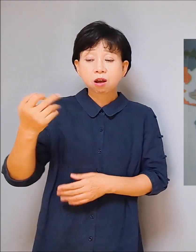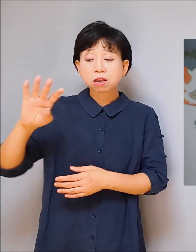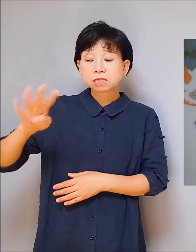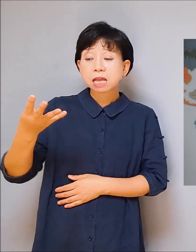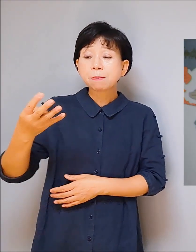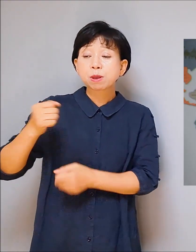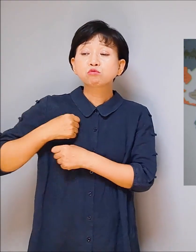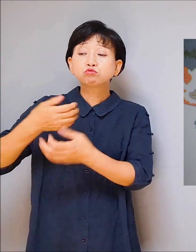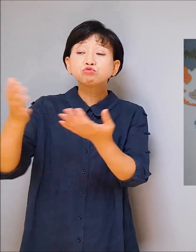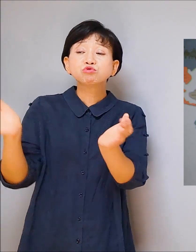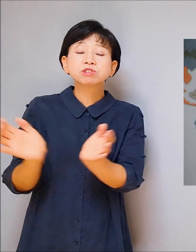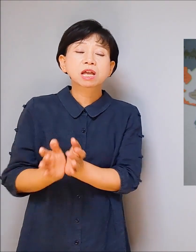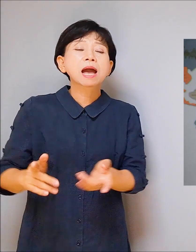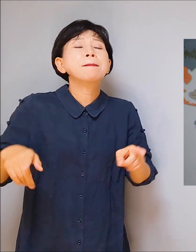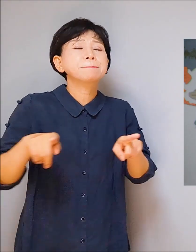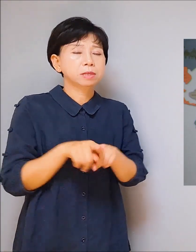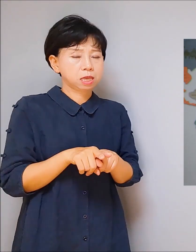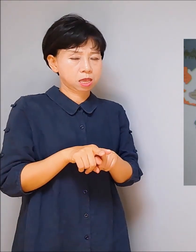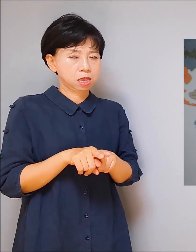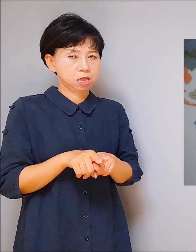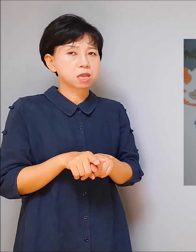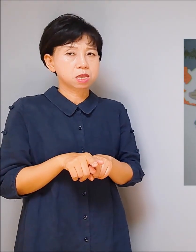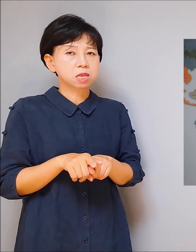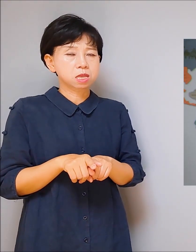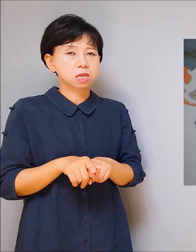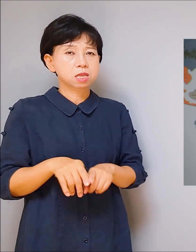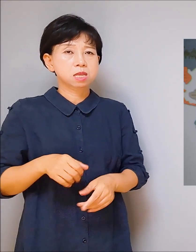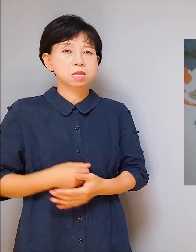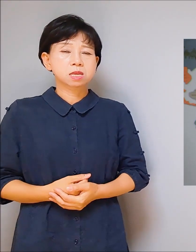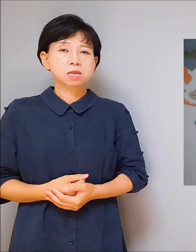400명을 포함해서 하는 이야기입니다.